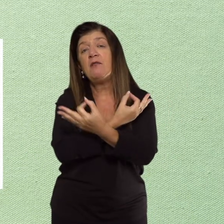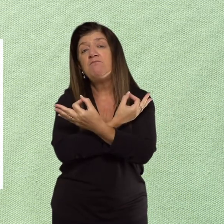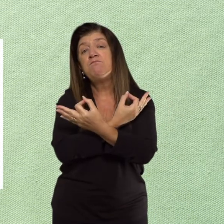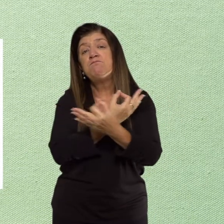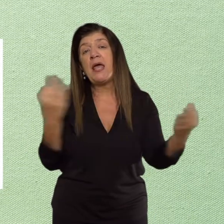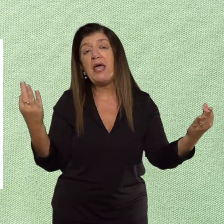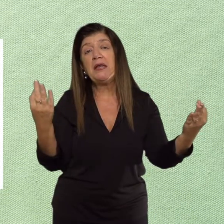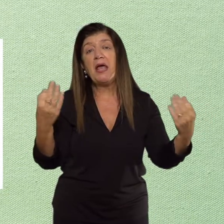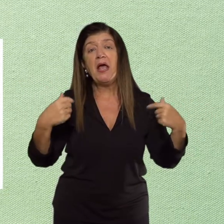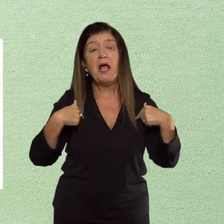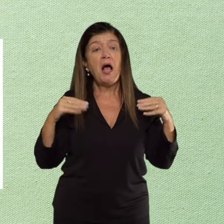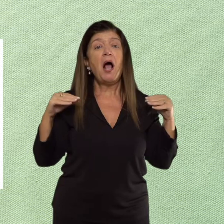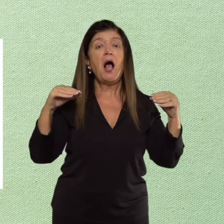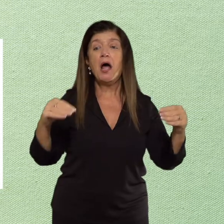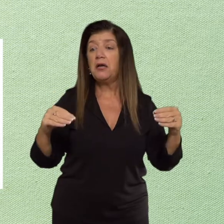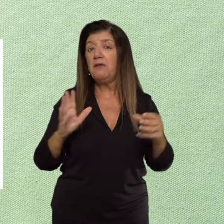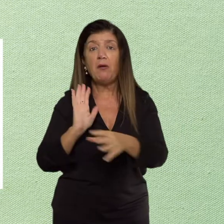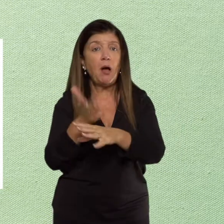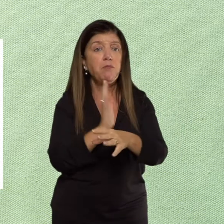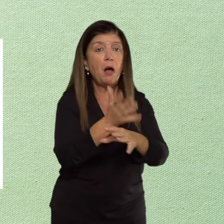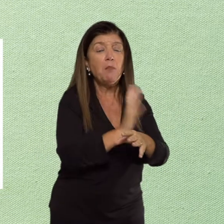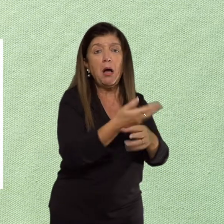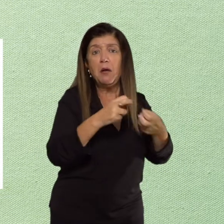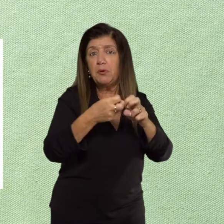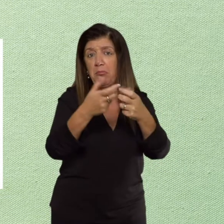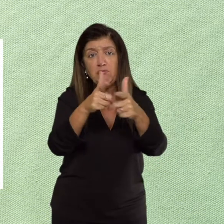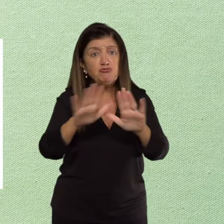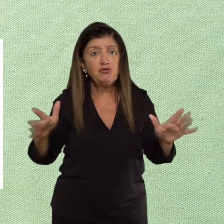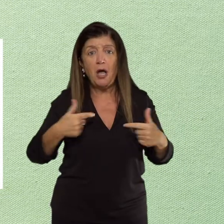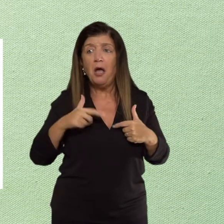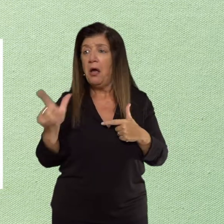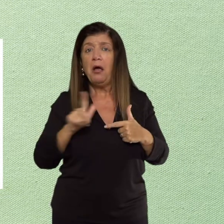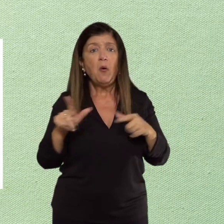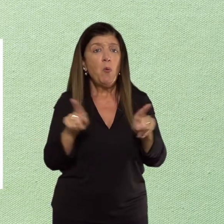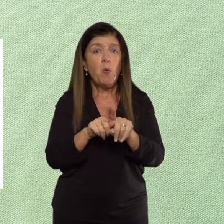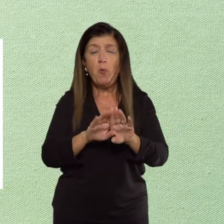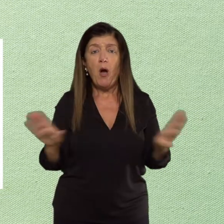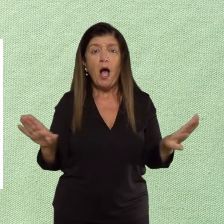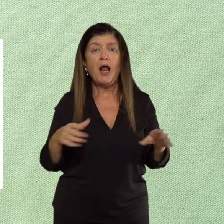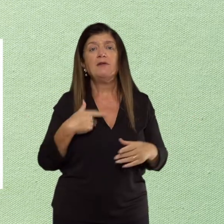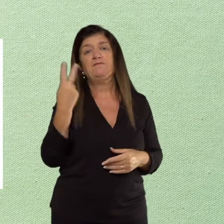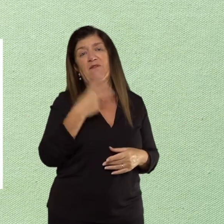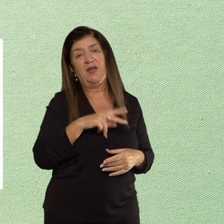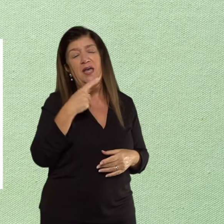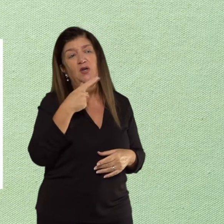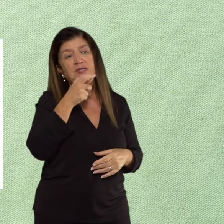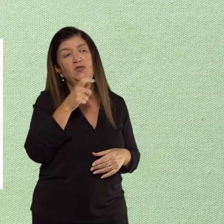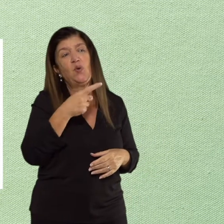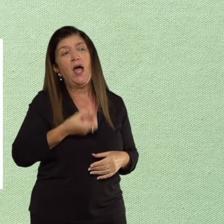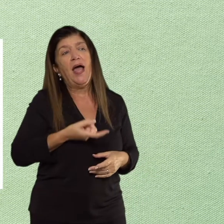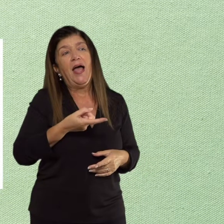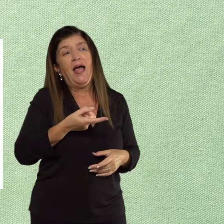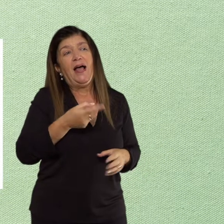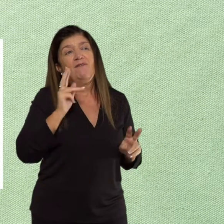persona che affronta la vita quotidiana all'interno dell'ambiente. Sì, forse più che non crei la disabilità, non crei un handicap